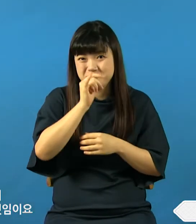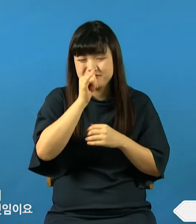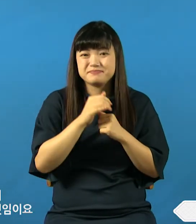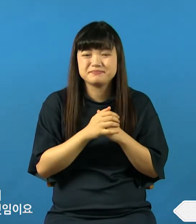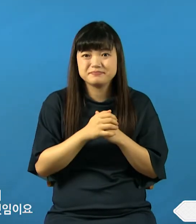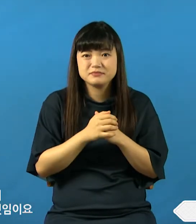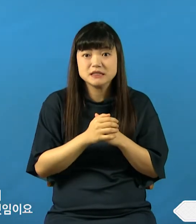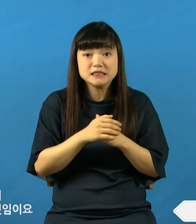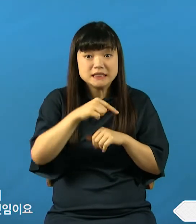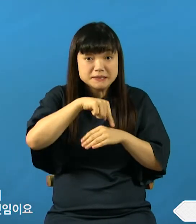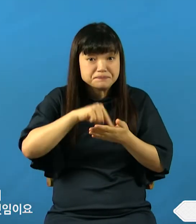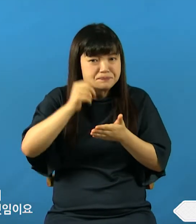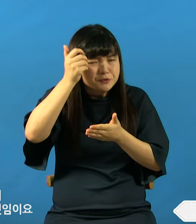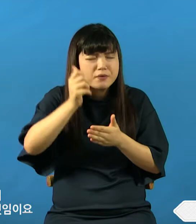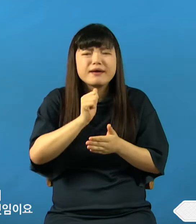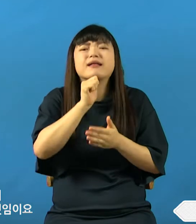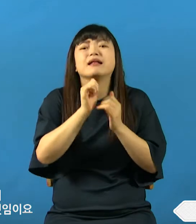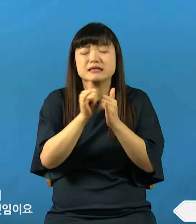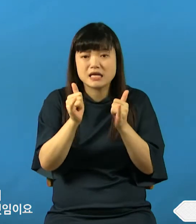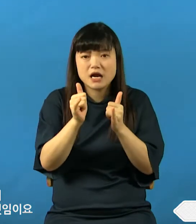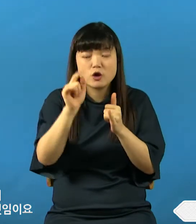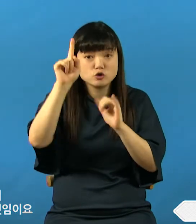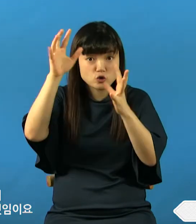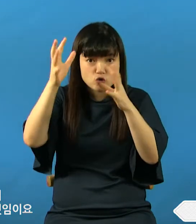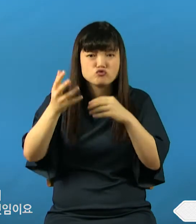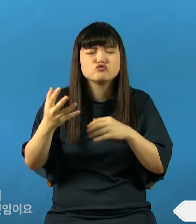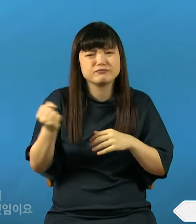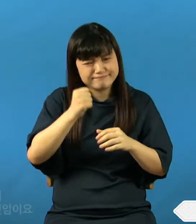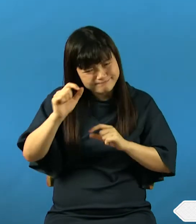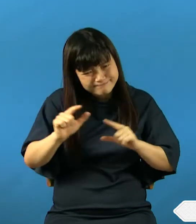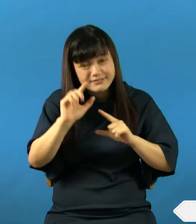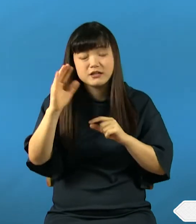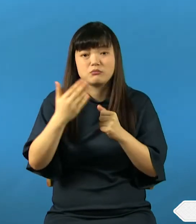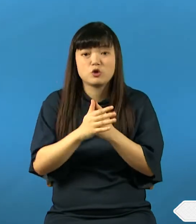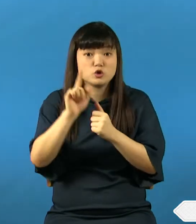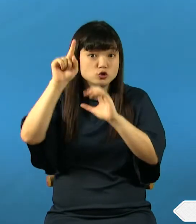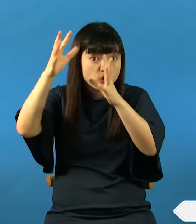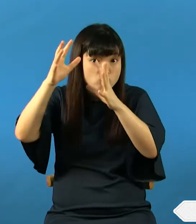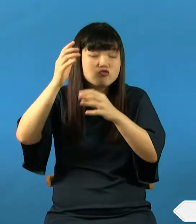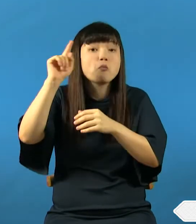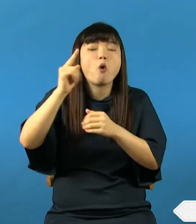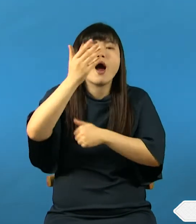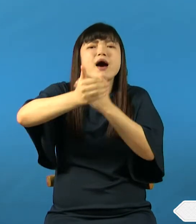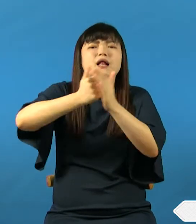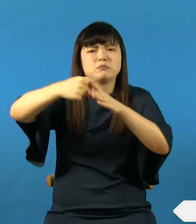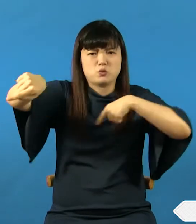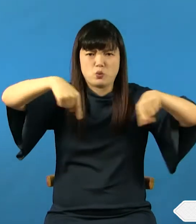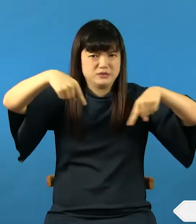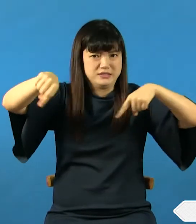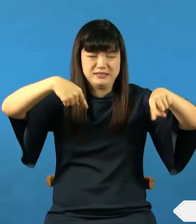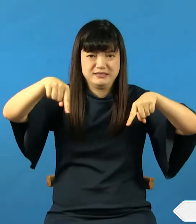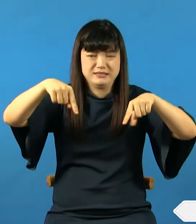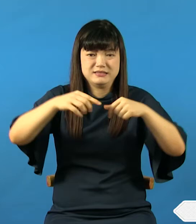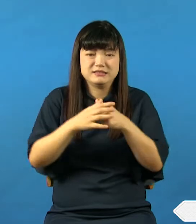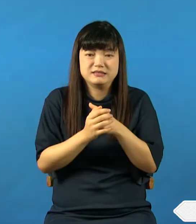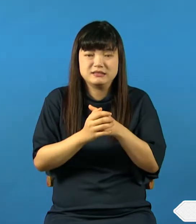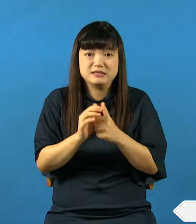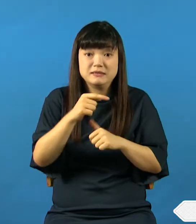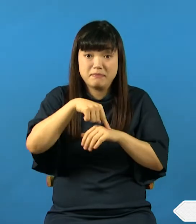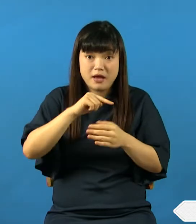것이며, 그렇게 했지 않습니까? 심령이 가난한 사람이 천국을 누립니다. 천국은 하나님의 통치를